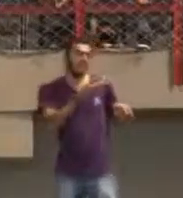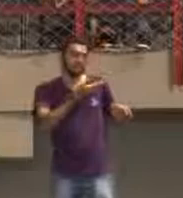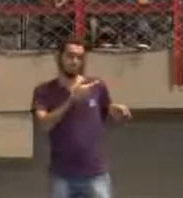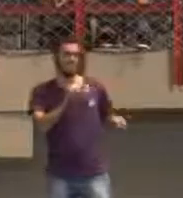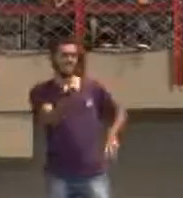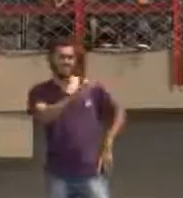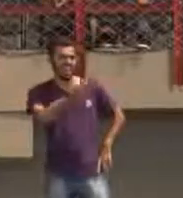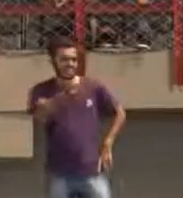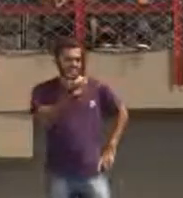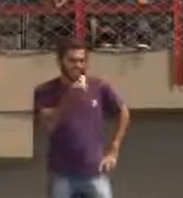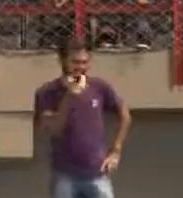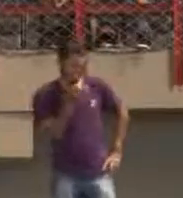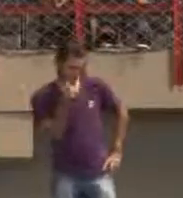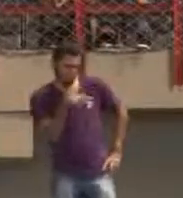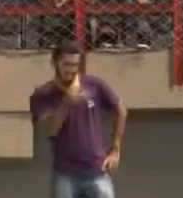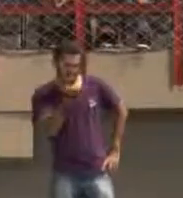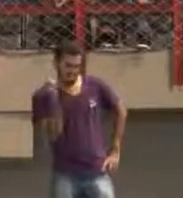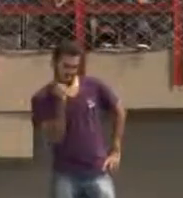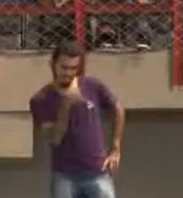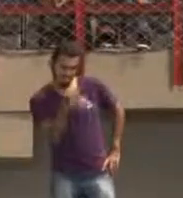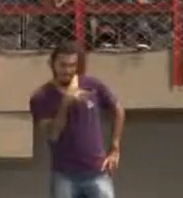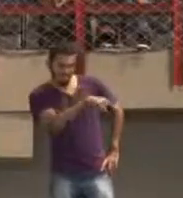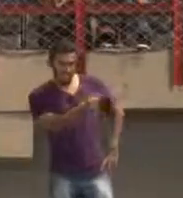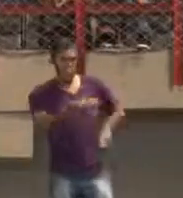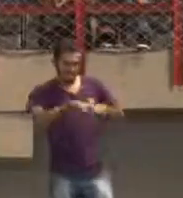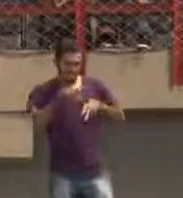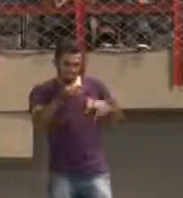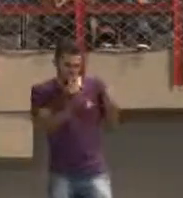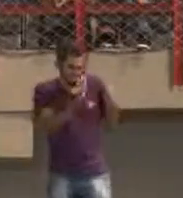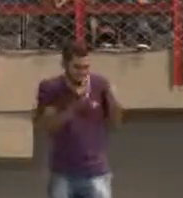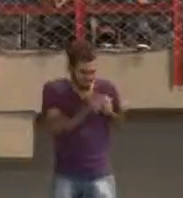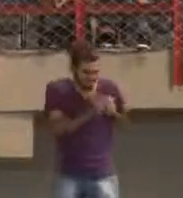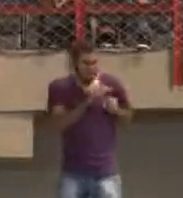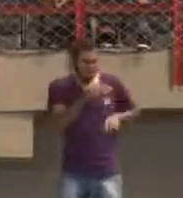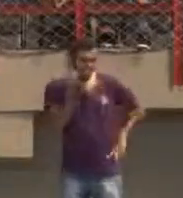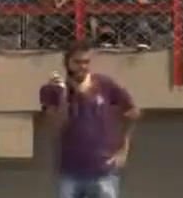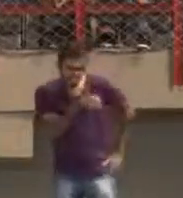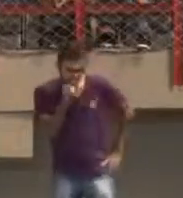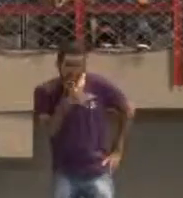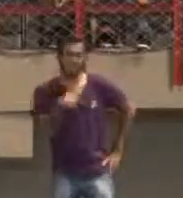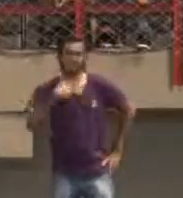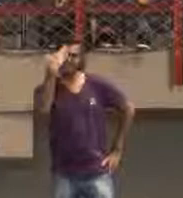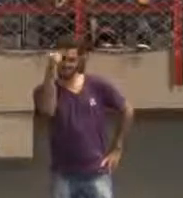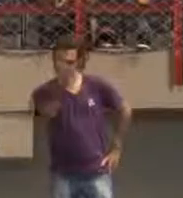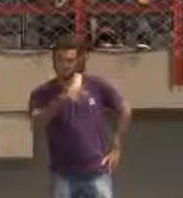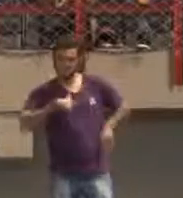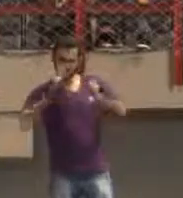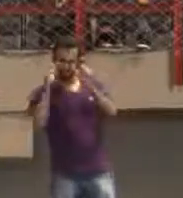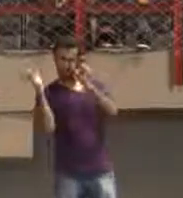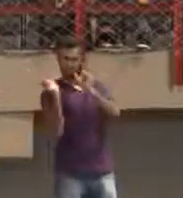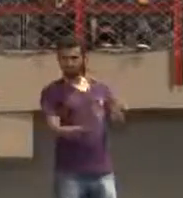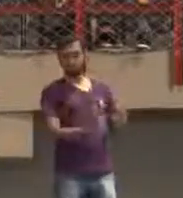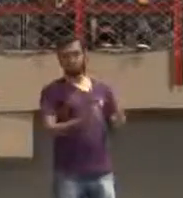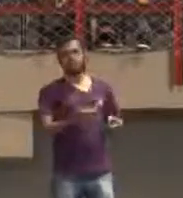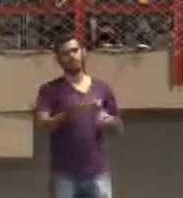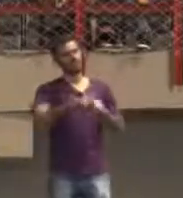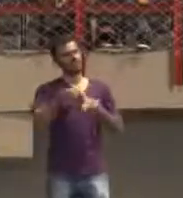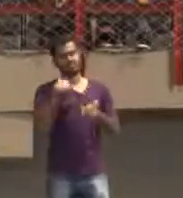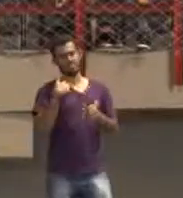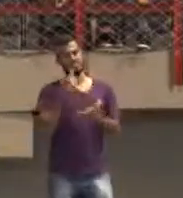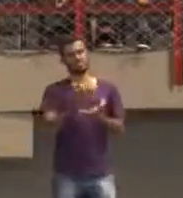afim dela, por isso que você não desgruda da menina. E eu sei qual é o seu interesse, ora mais. Então não